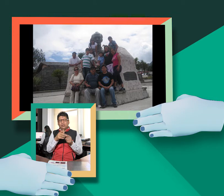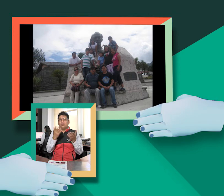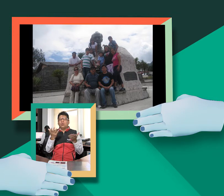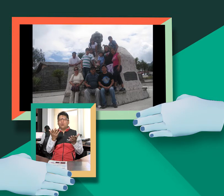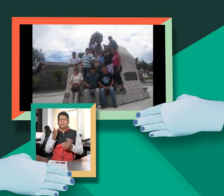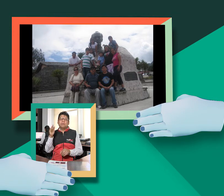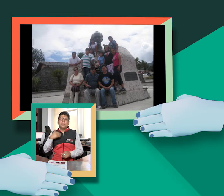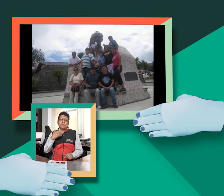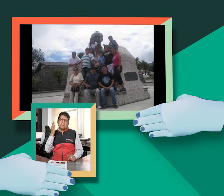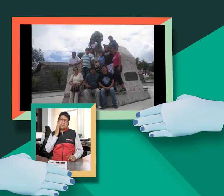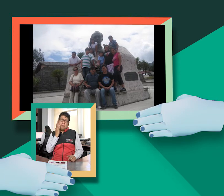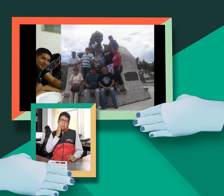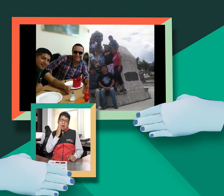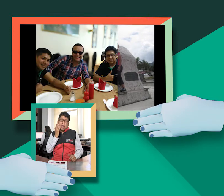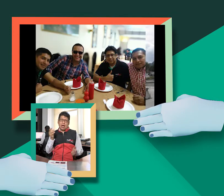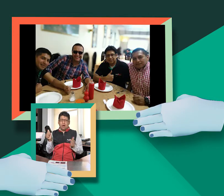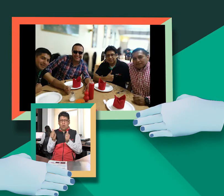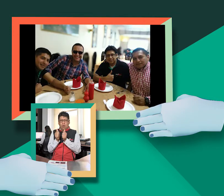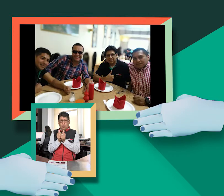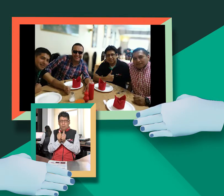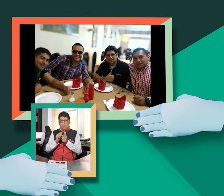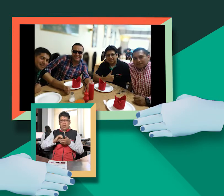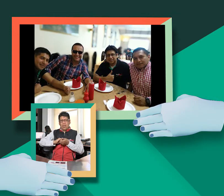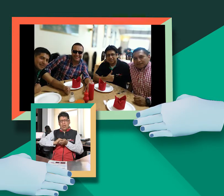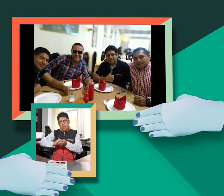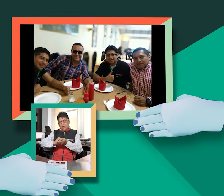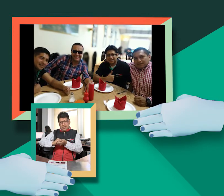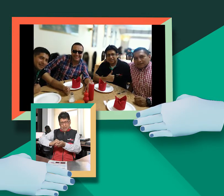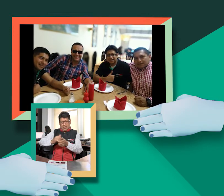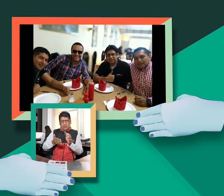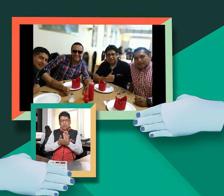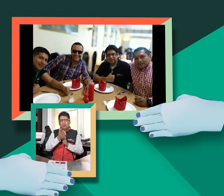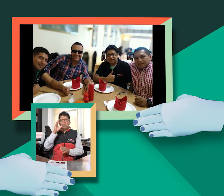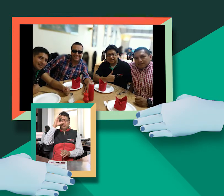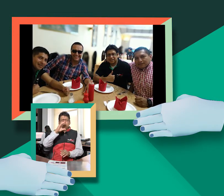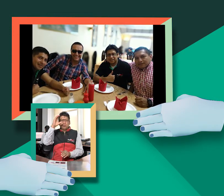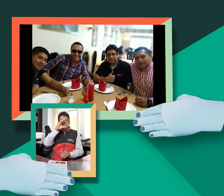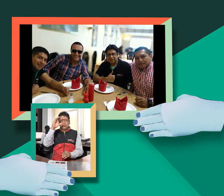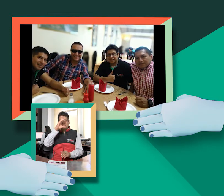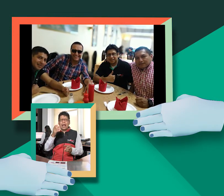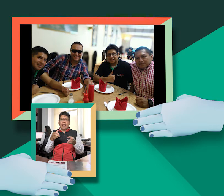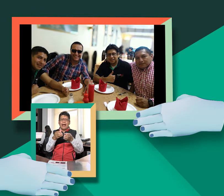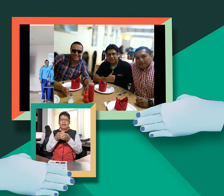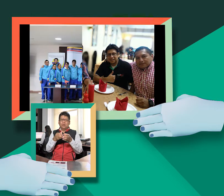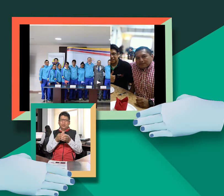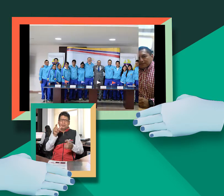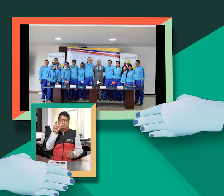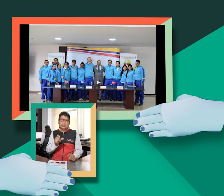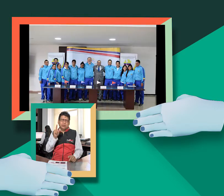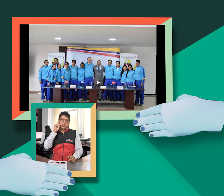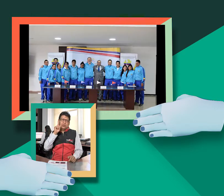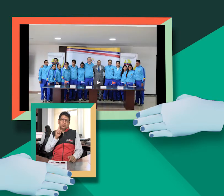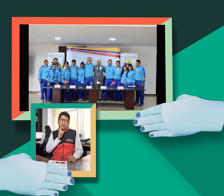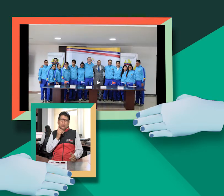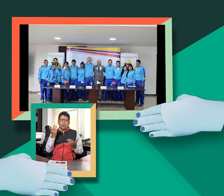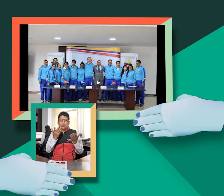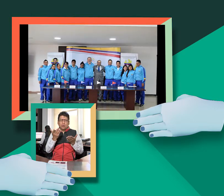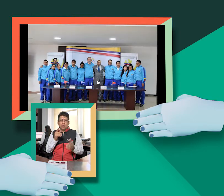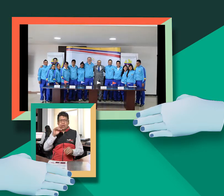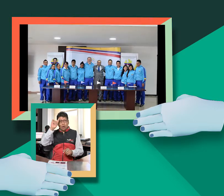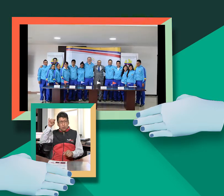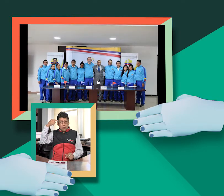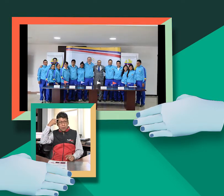cuando mi mamá con una compañera fueron a buscar alguna asociación de personas sordas les informaron que una de estas agrupaciones